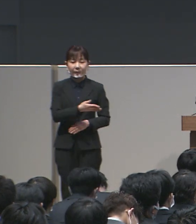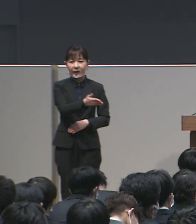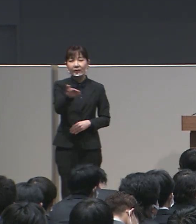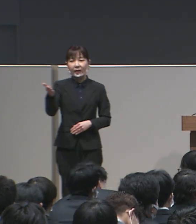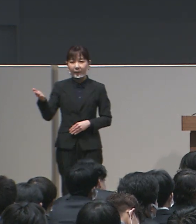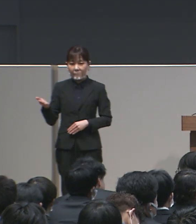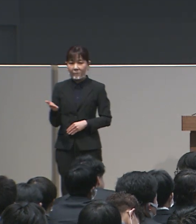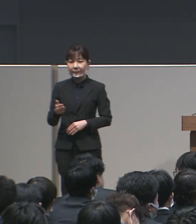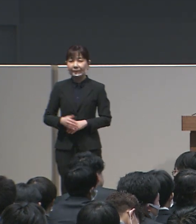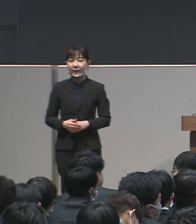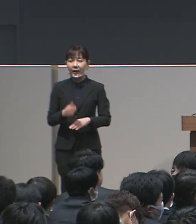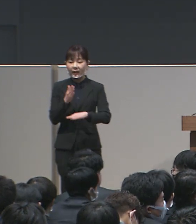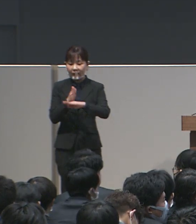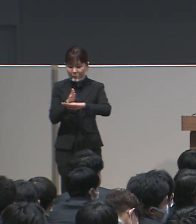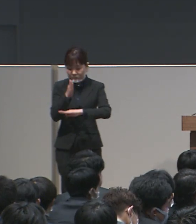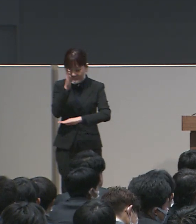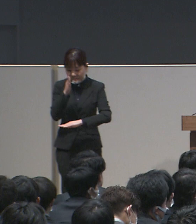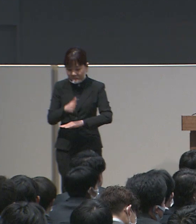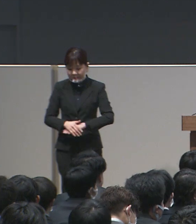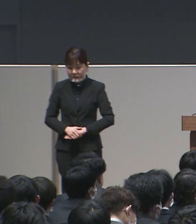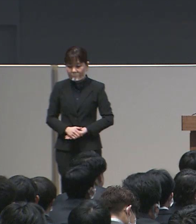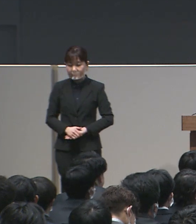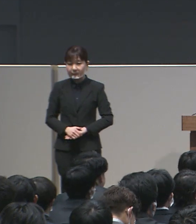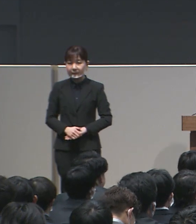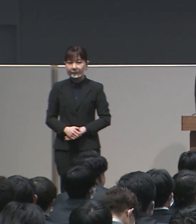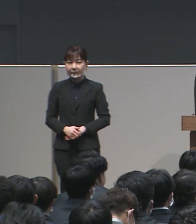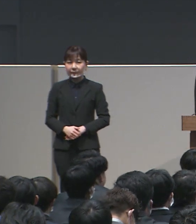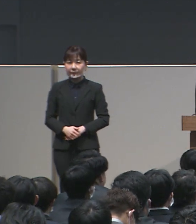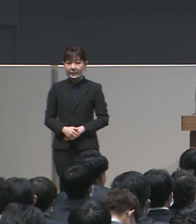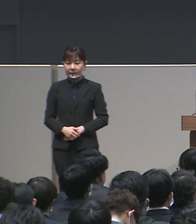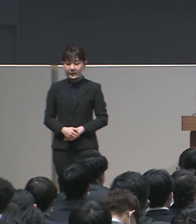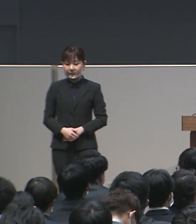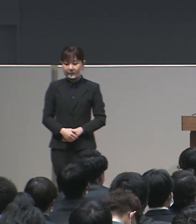様ありがとうございました